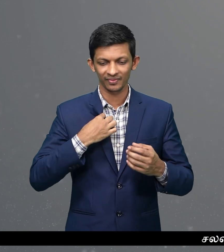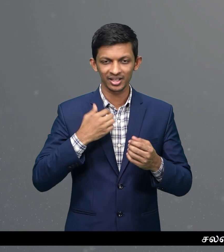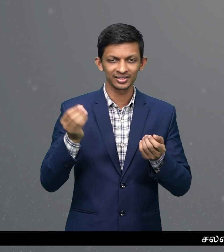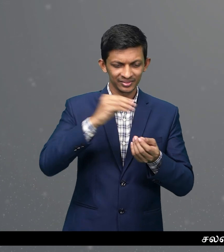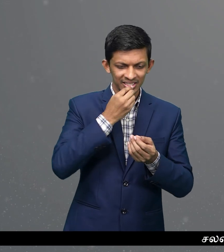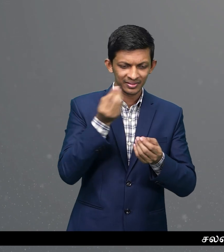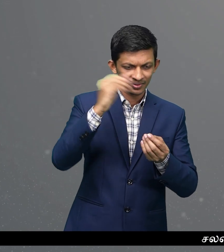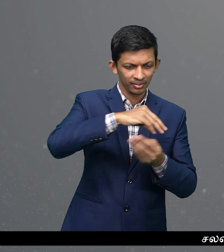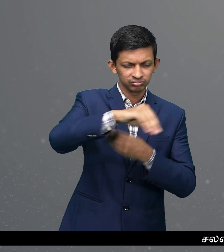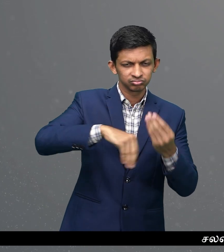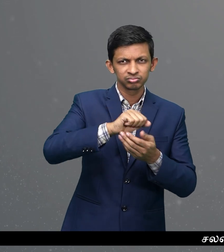சலவை சோடா,